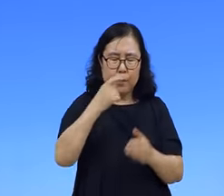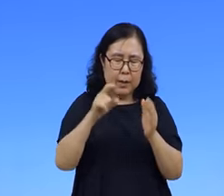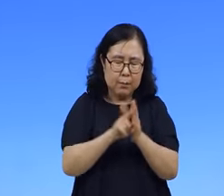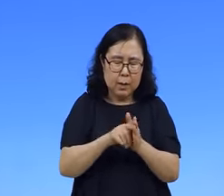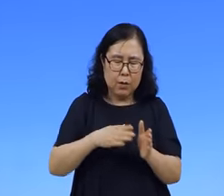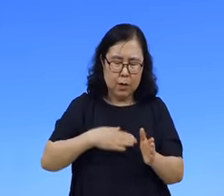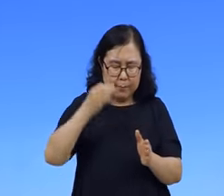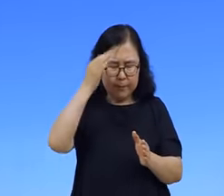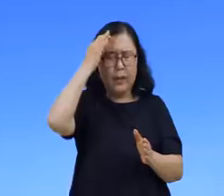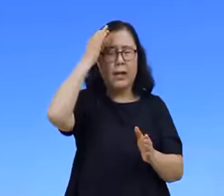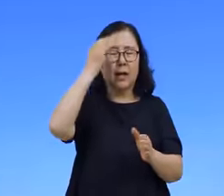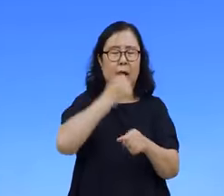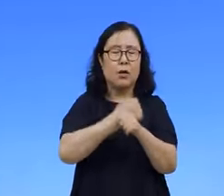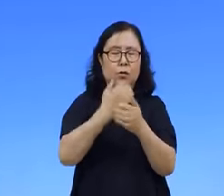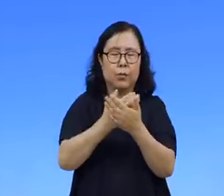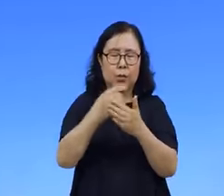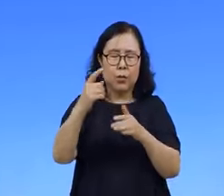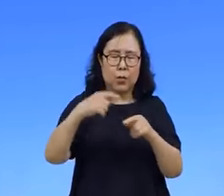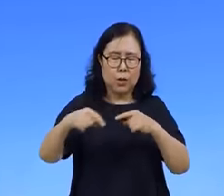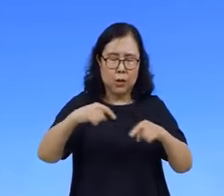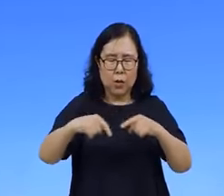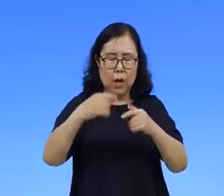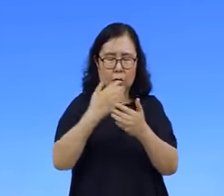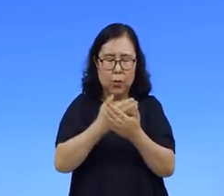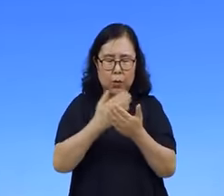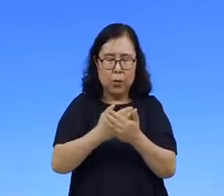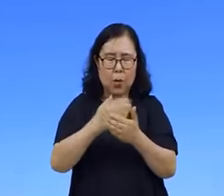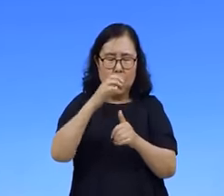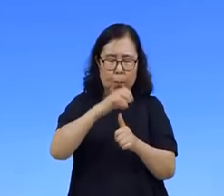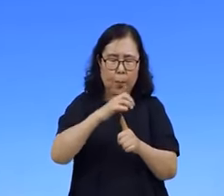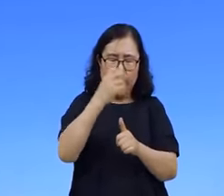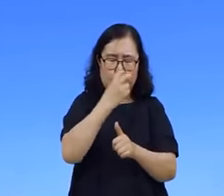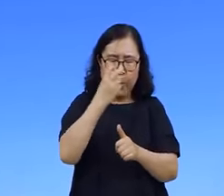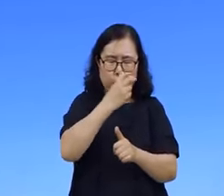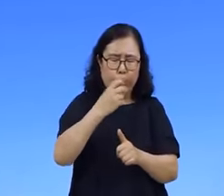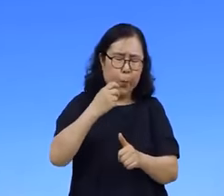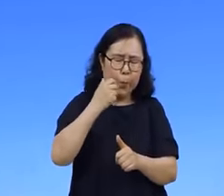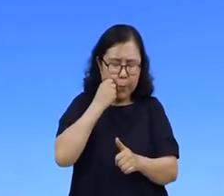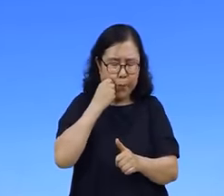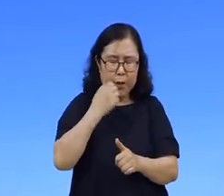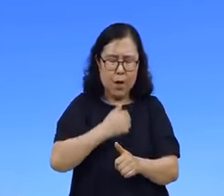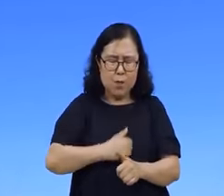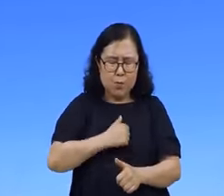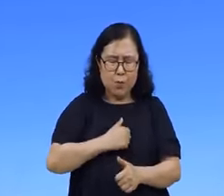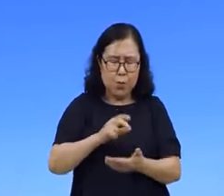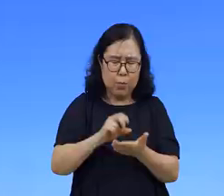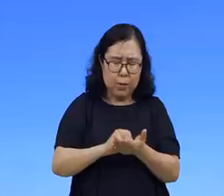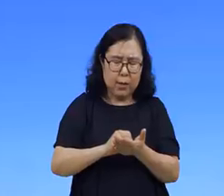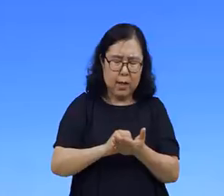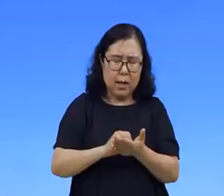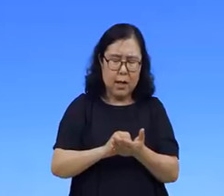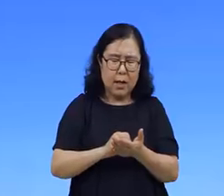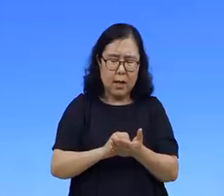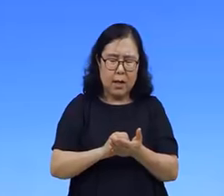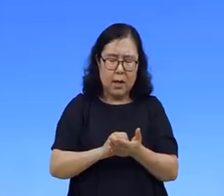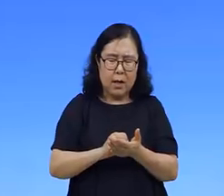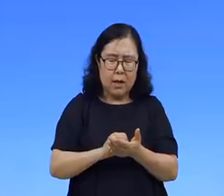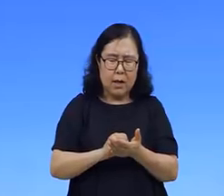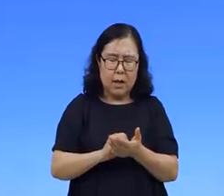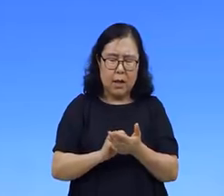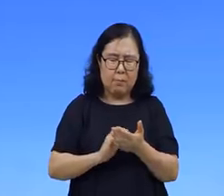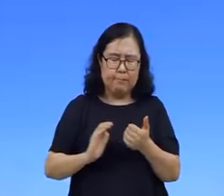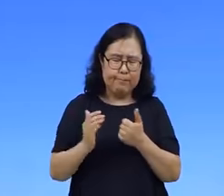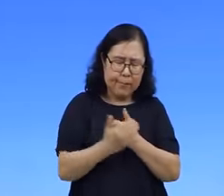우리를 깨우쳐 주시고 지도해 주시고 통제되지 않는 이 분노의 문제로 우리가 휩싸여 있을 때 하나님